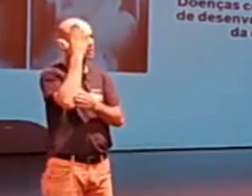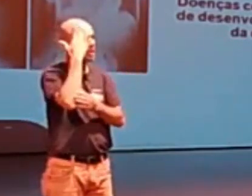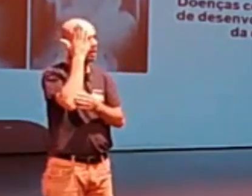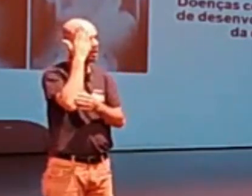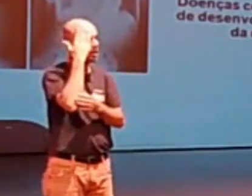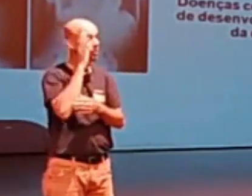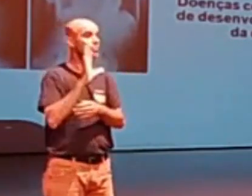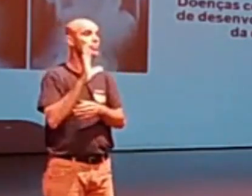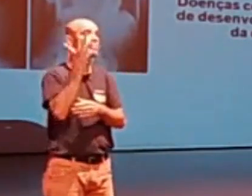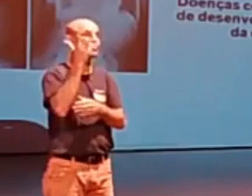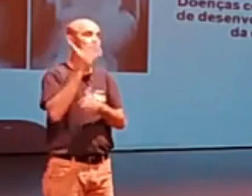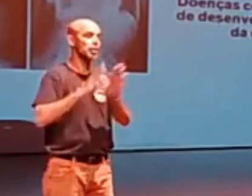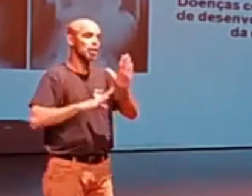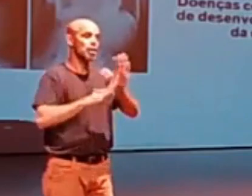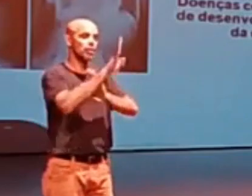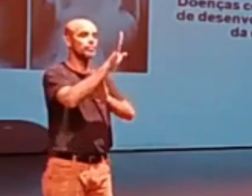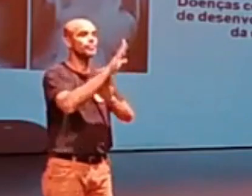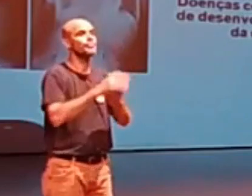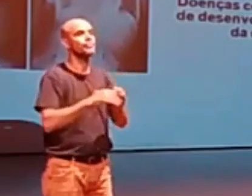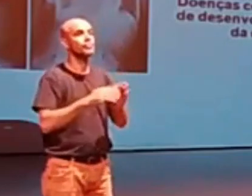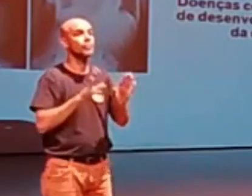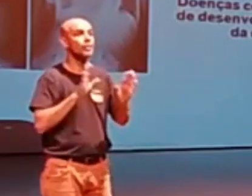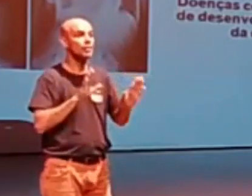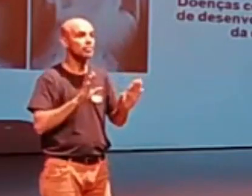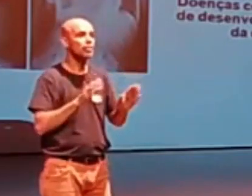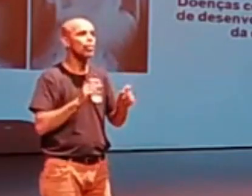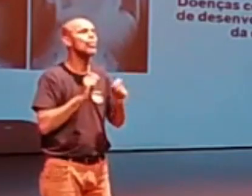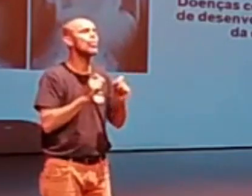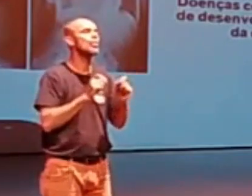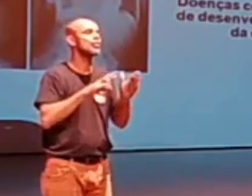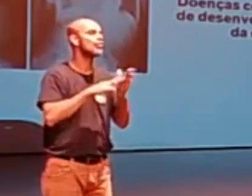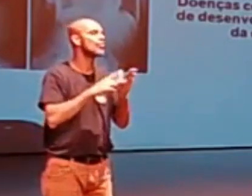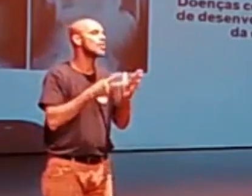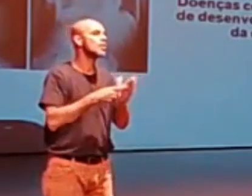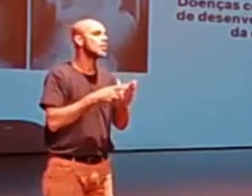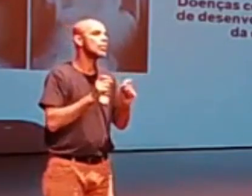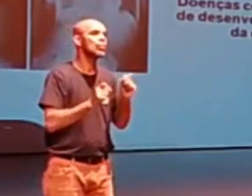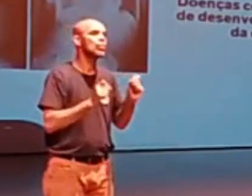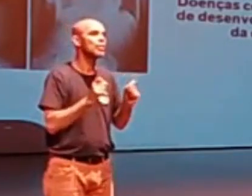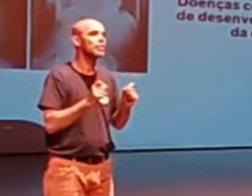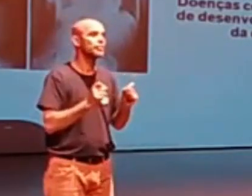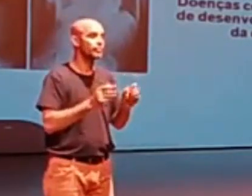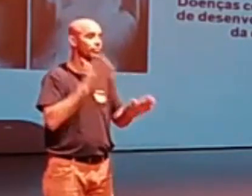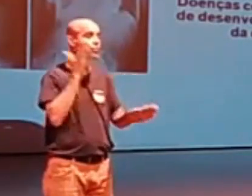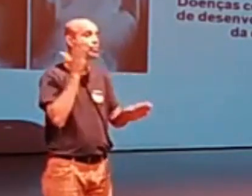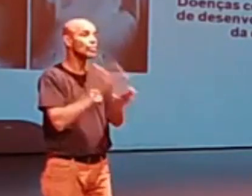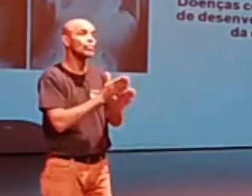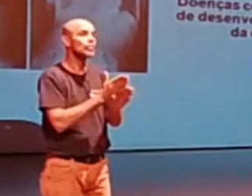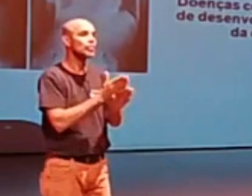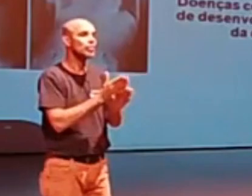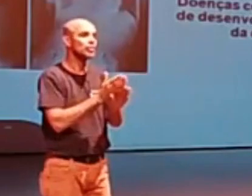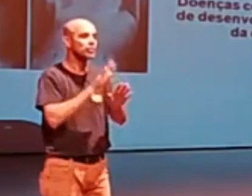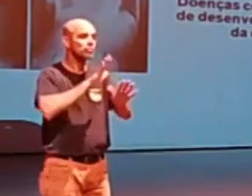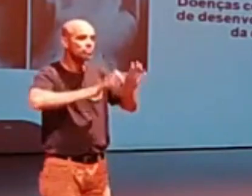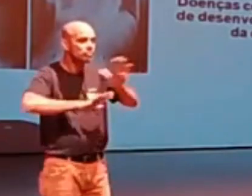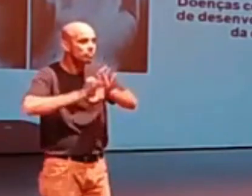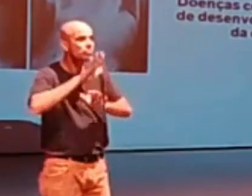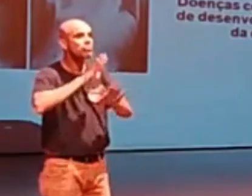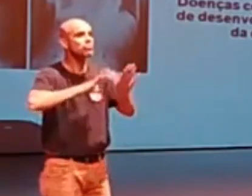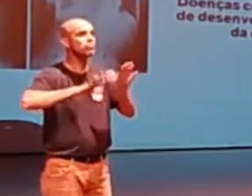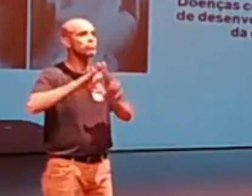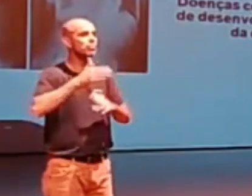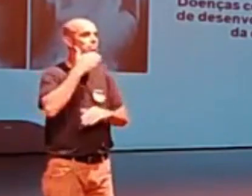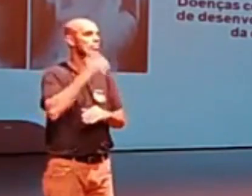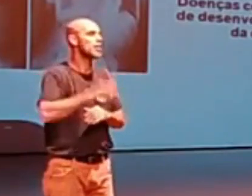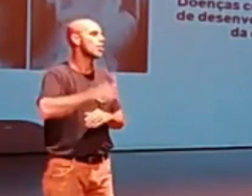haver ou não uma progressão, mas qual que é a mensagem? A mensagem é que o diagnóstico, a prevenção é o que tem de